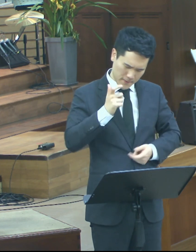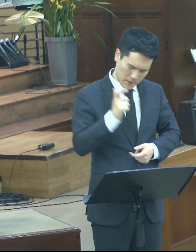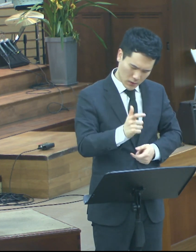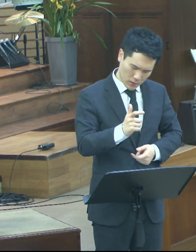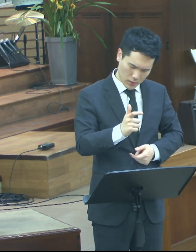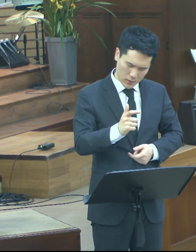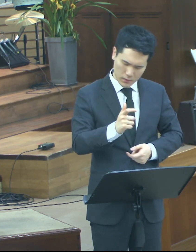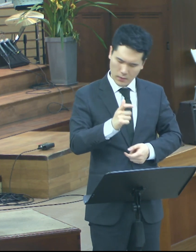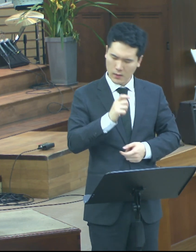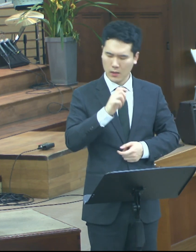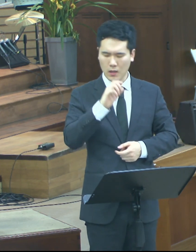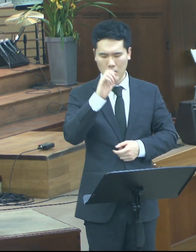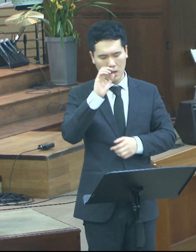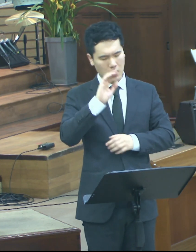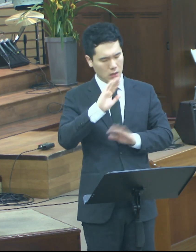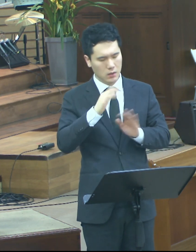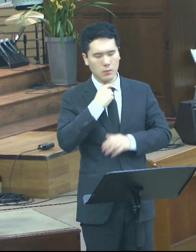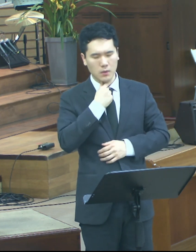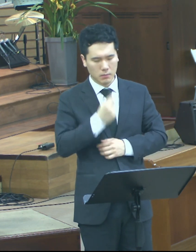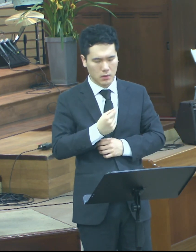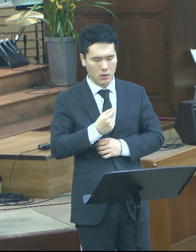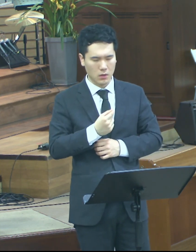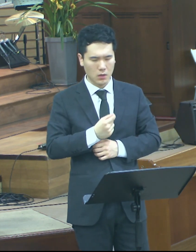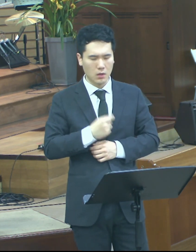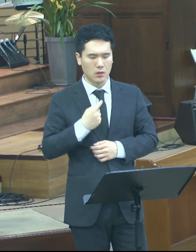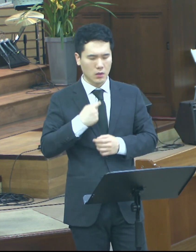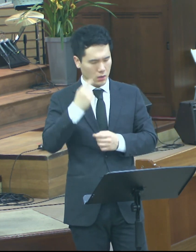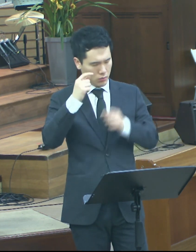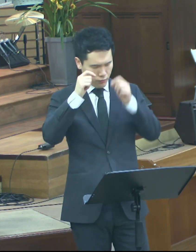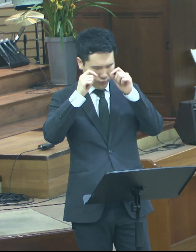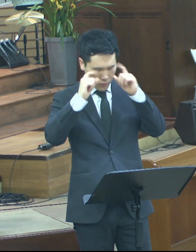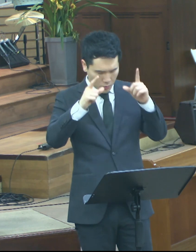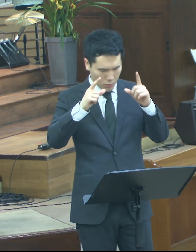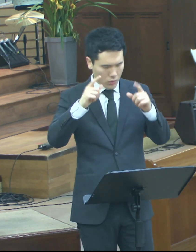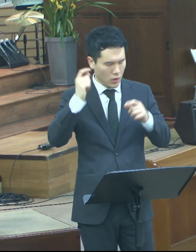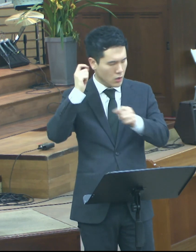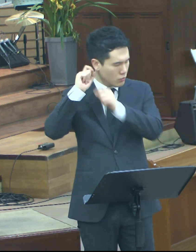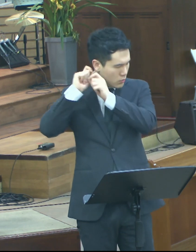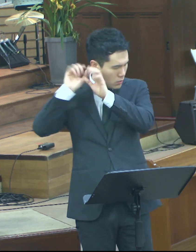주소서, 귀를 열어 주소서, 기억하게 하소서.